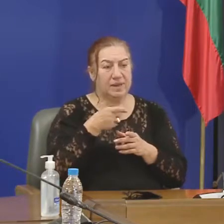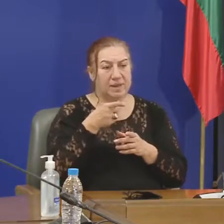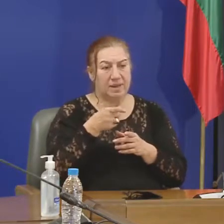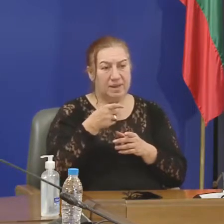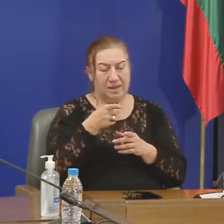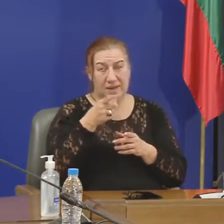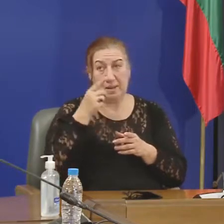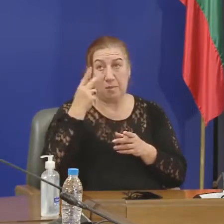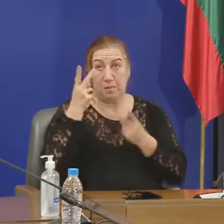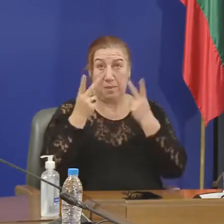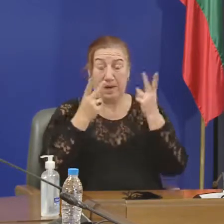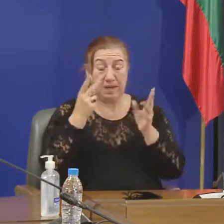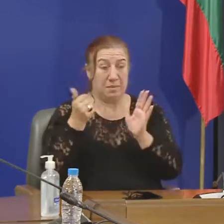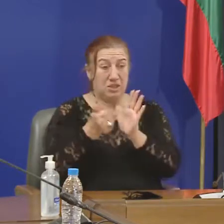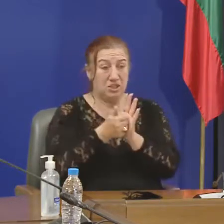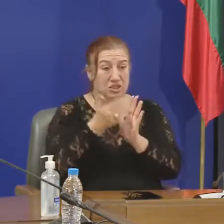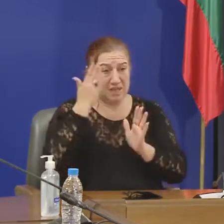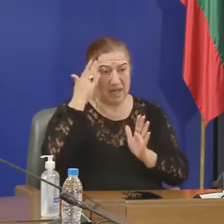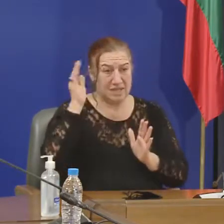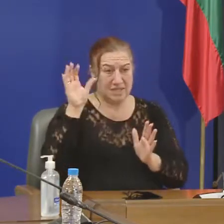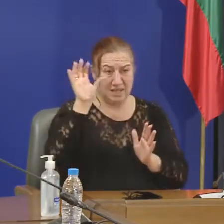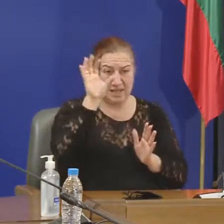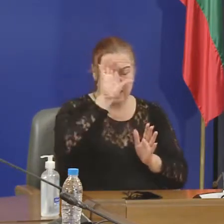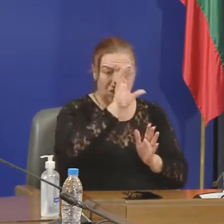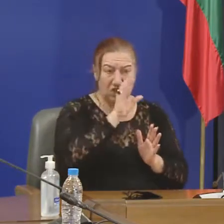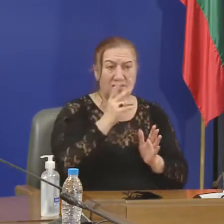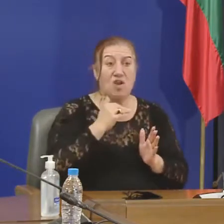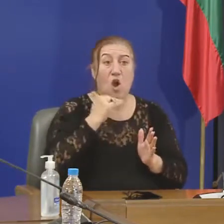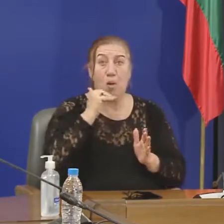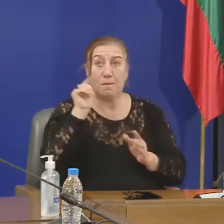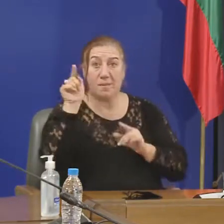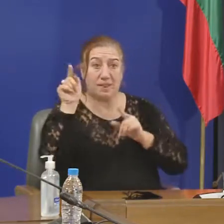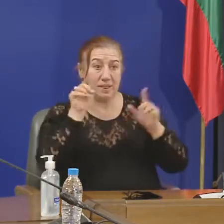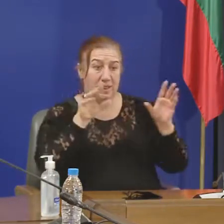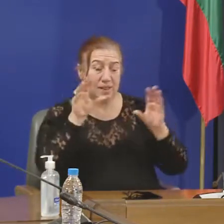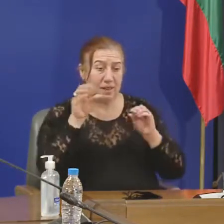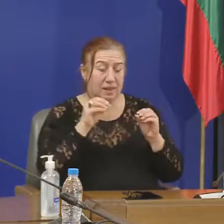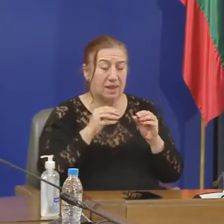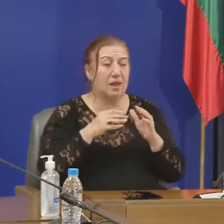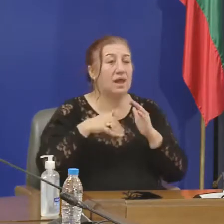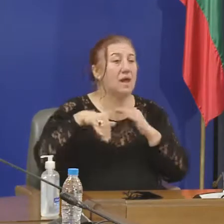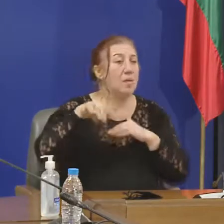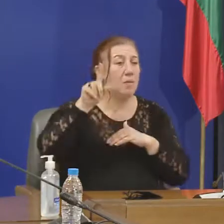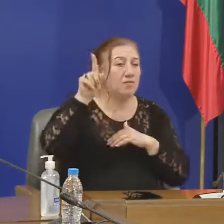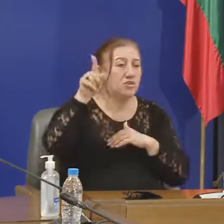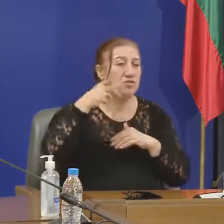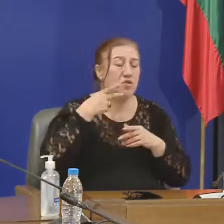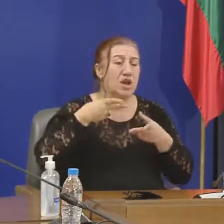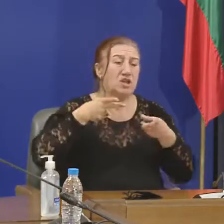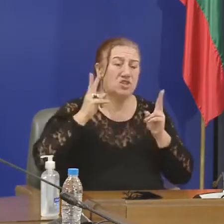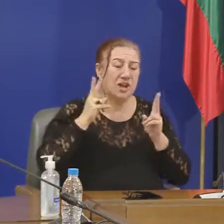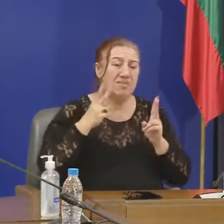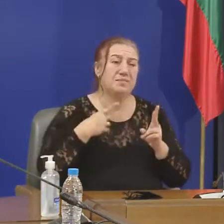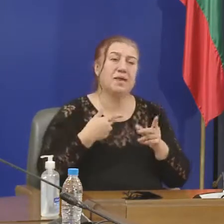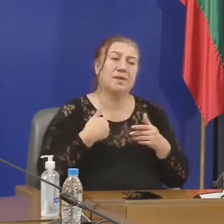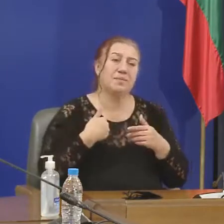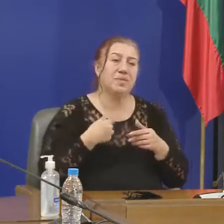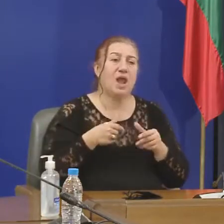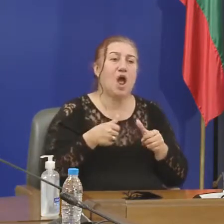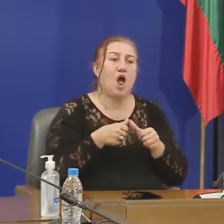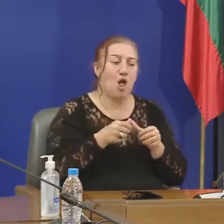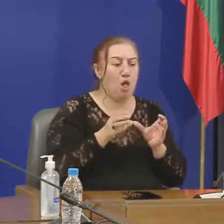16 страни, са взели централни решения. В повечето случаи решенията са локални. Ние избрахме локалния подход, за